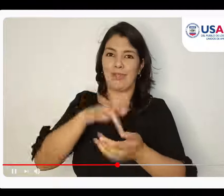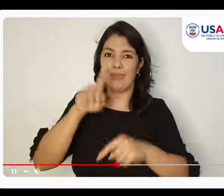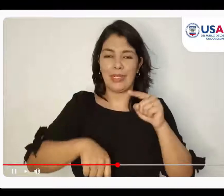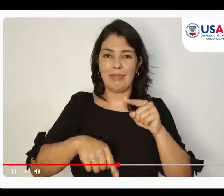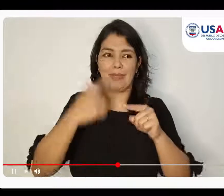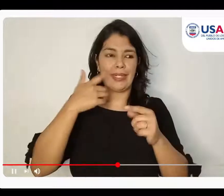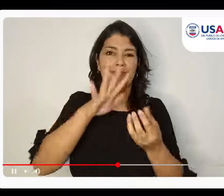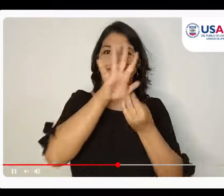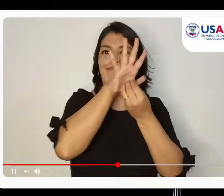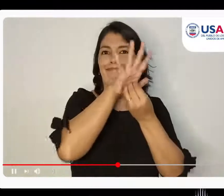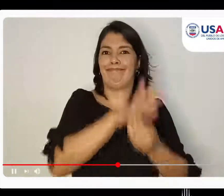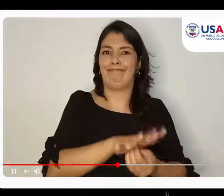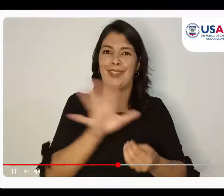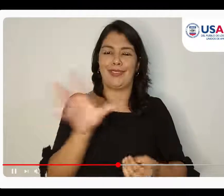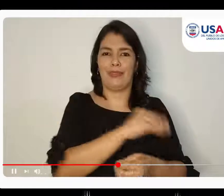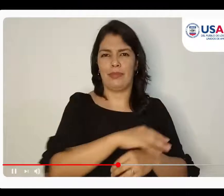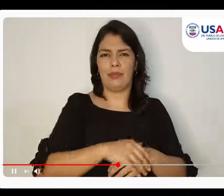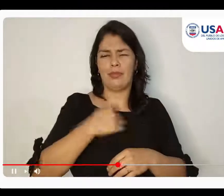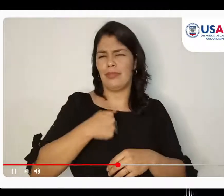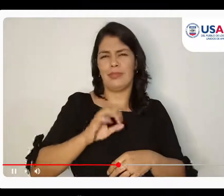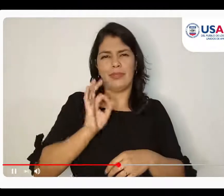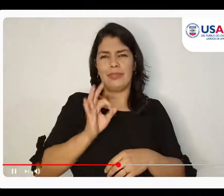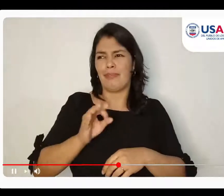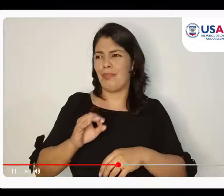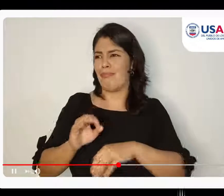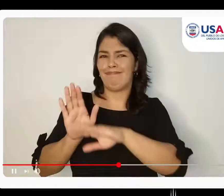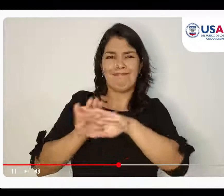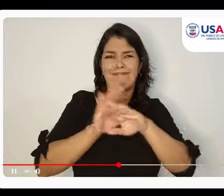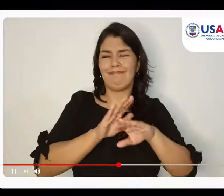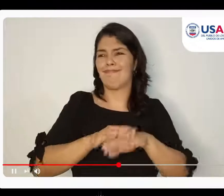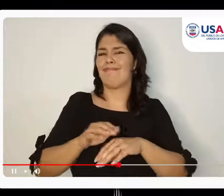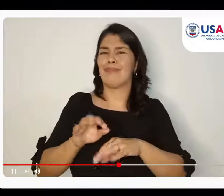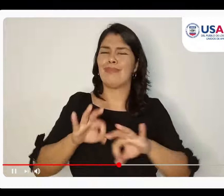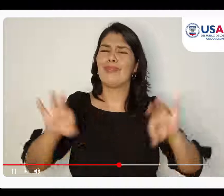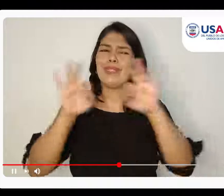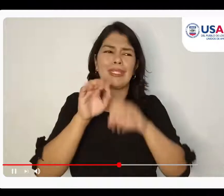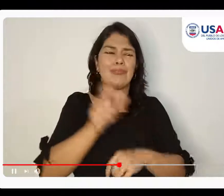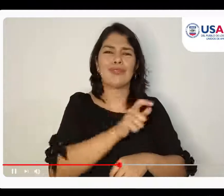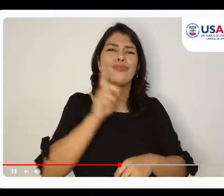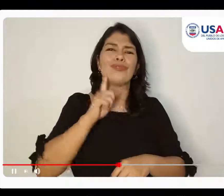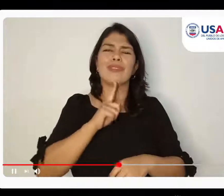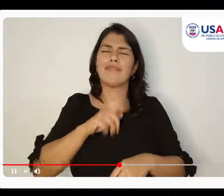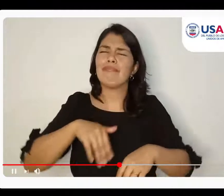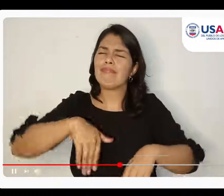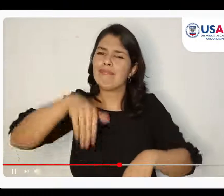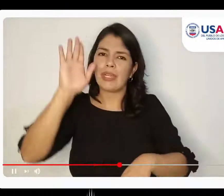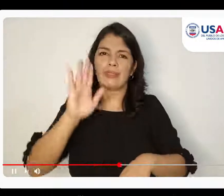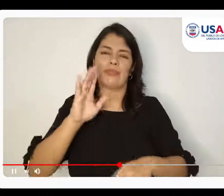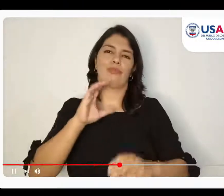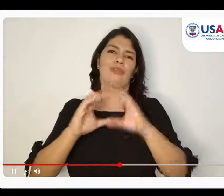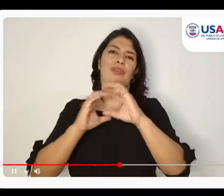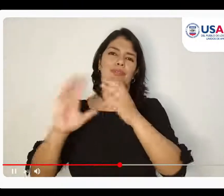la población. A todos con los que me contacto de alguna forma, el punto más importante para la población sorda